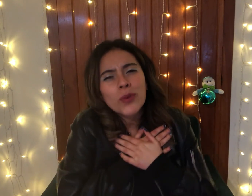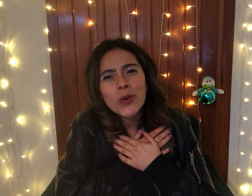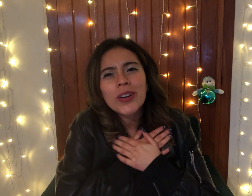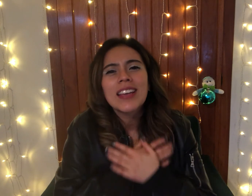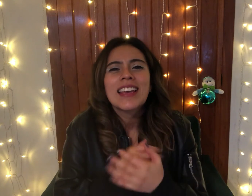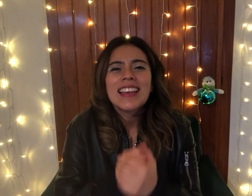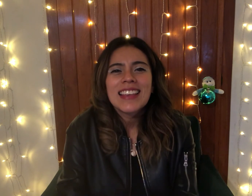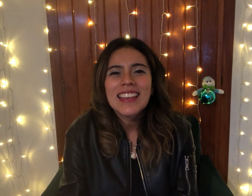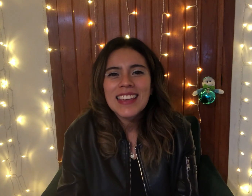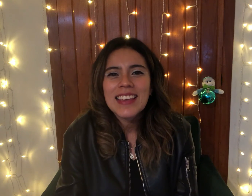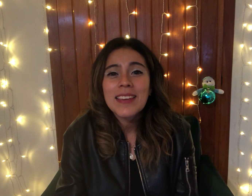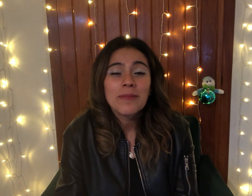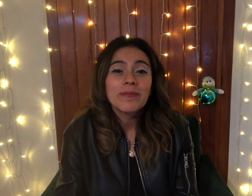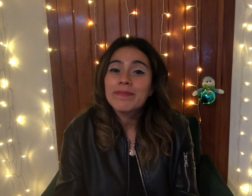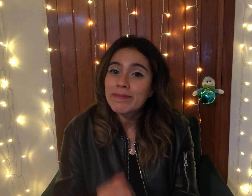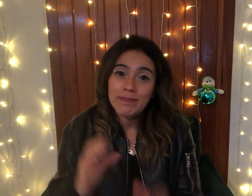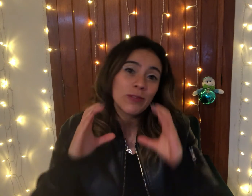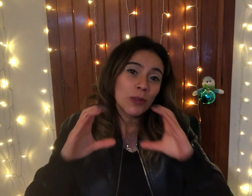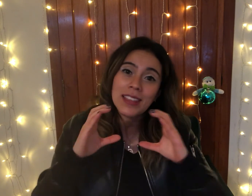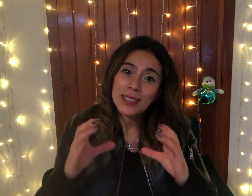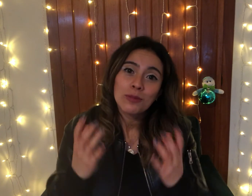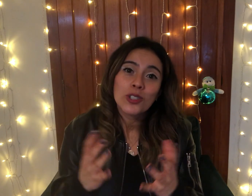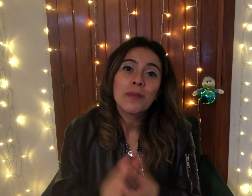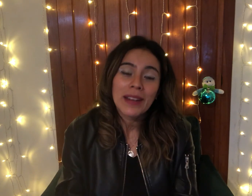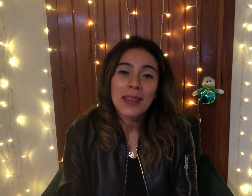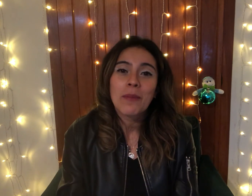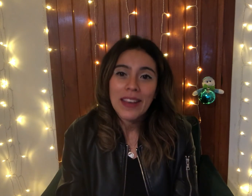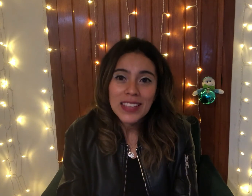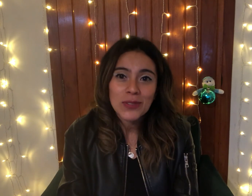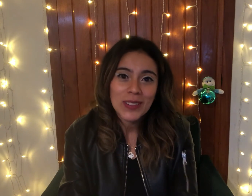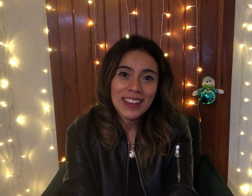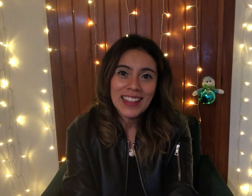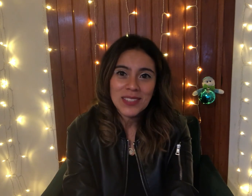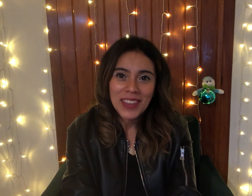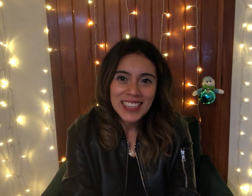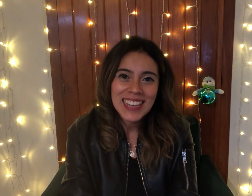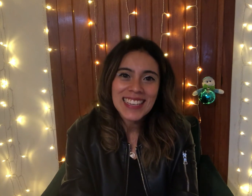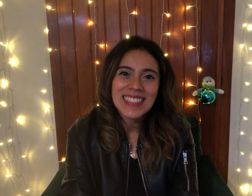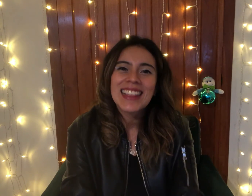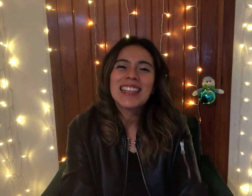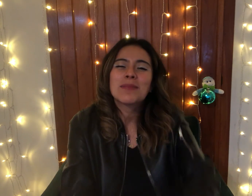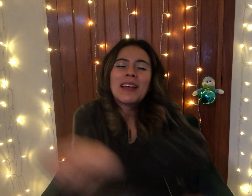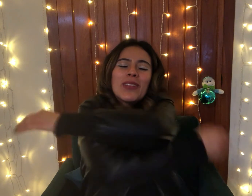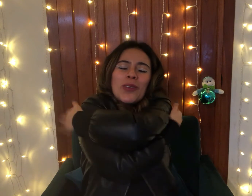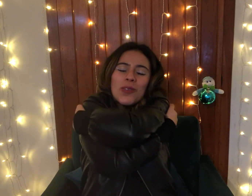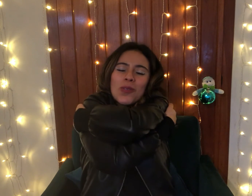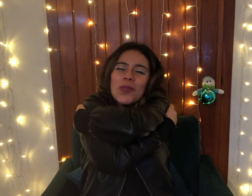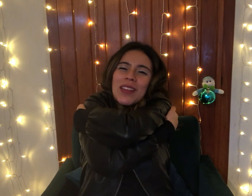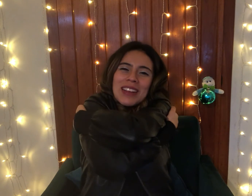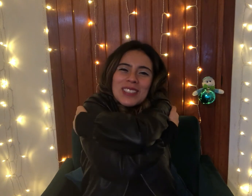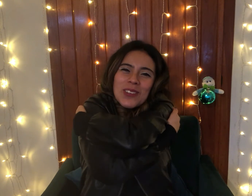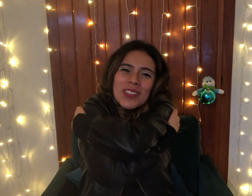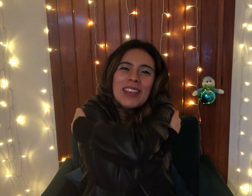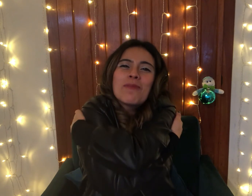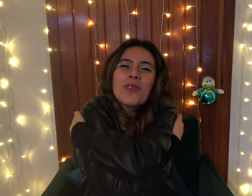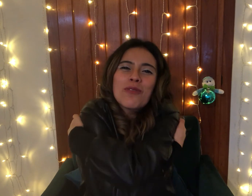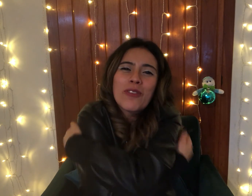amor, y cuídense mucho para que puedan disfrutar de las fiestas. Les mando un abrazote muy